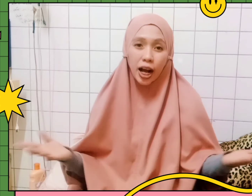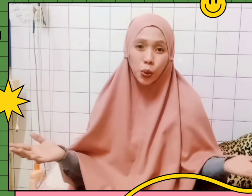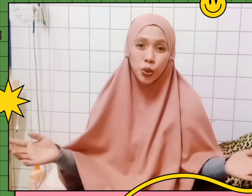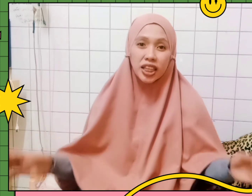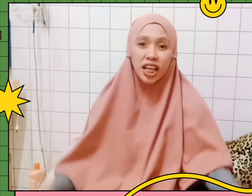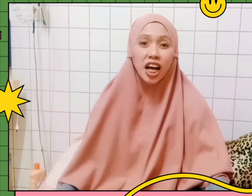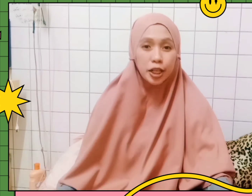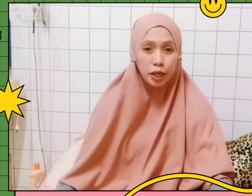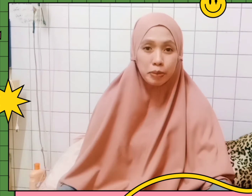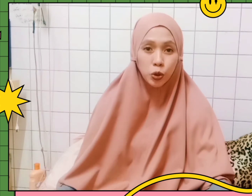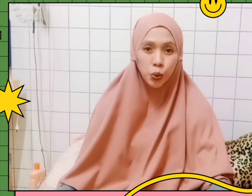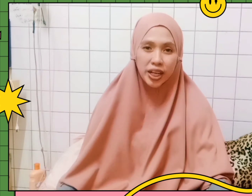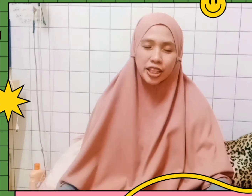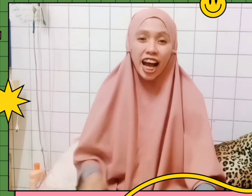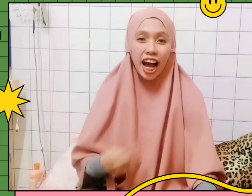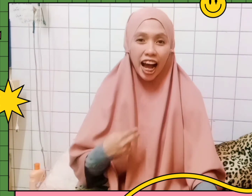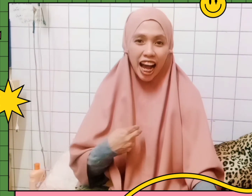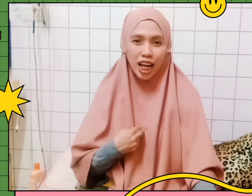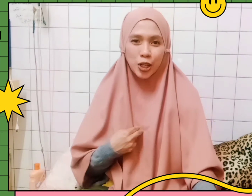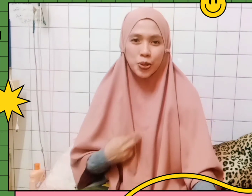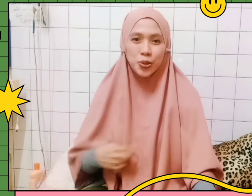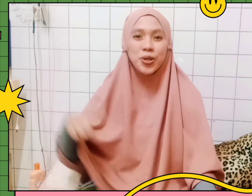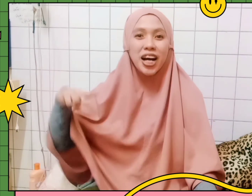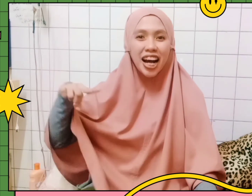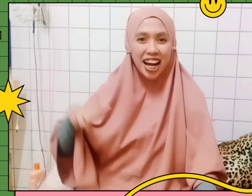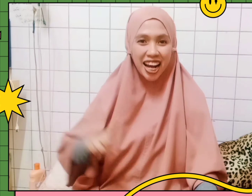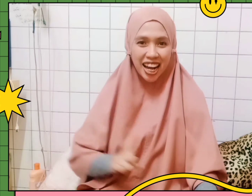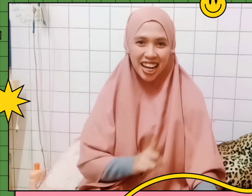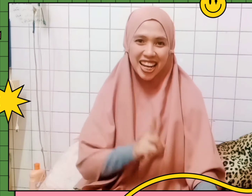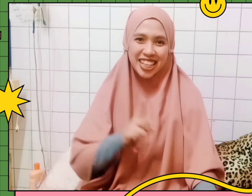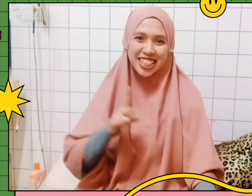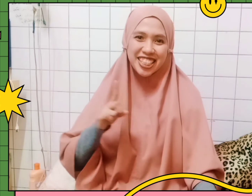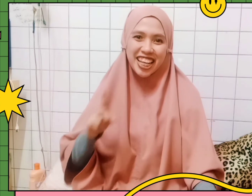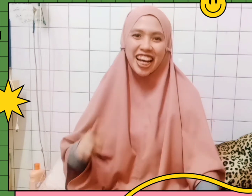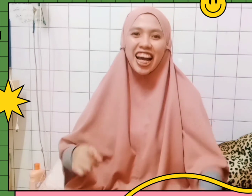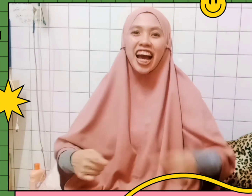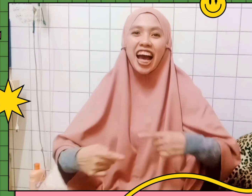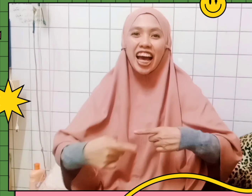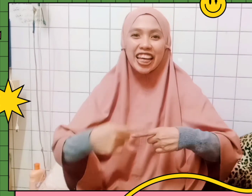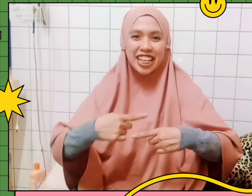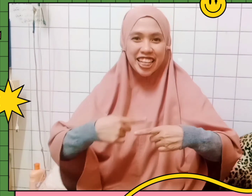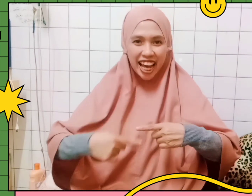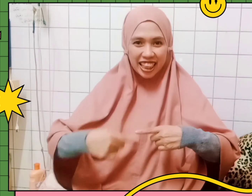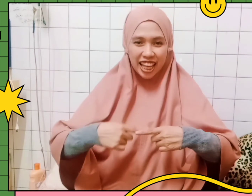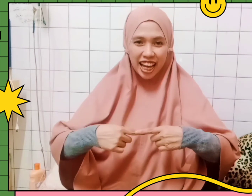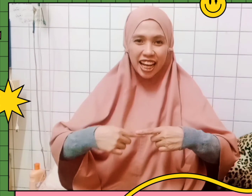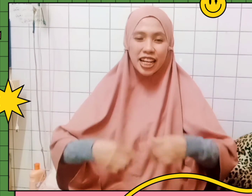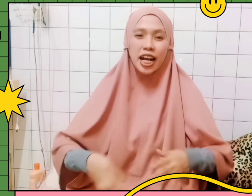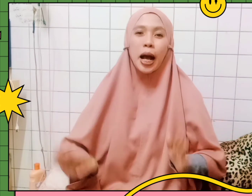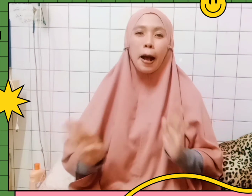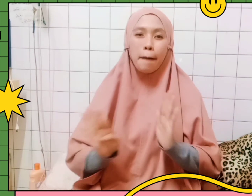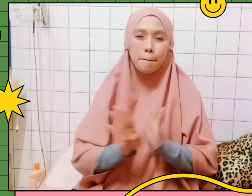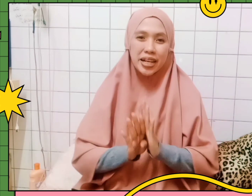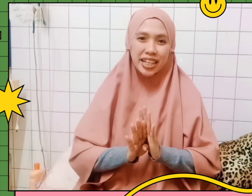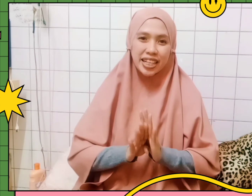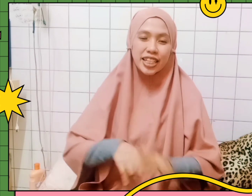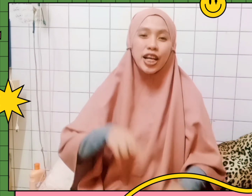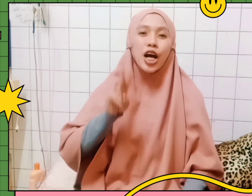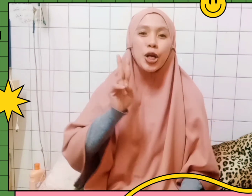ataupun aku datang hanya berdua gitu. Aku hanya datang